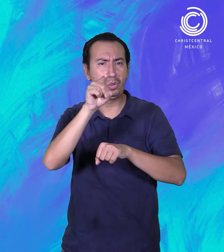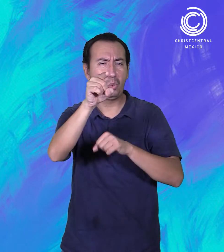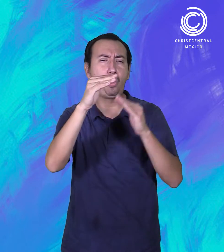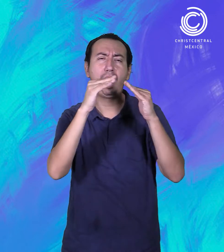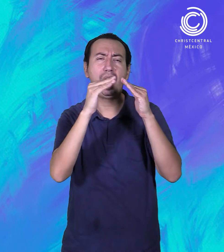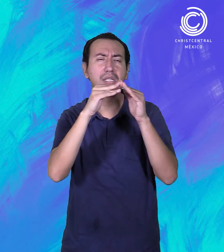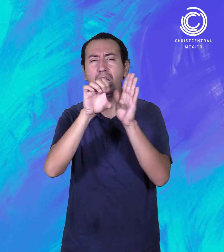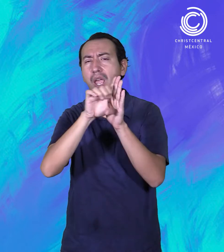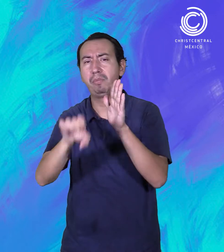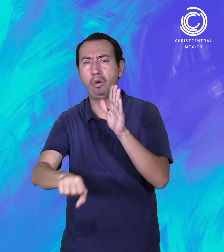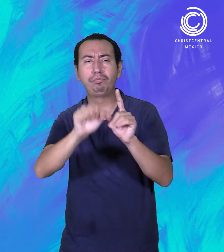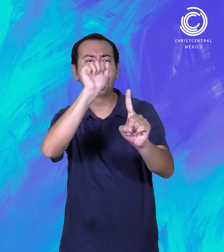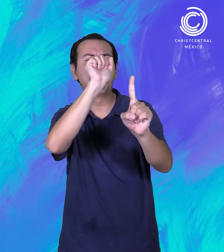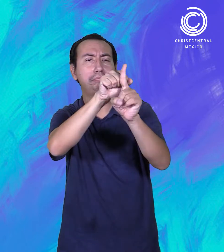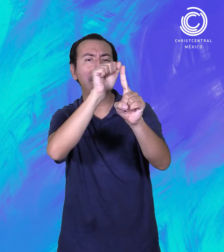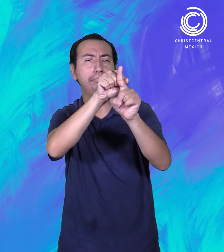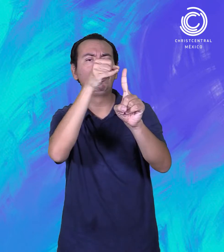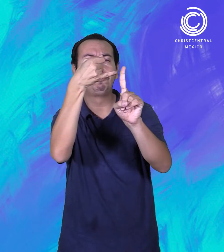casa,